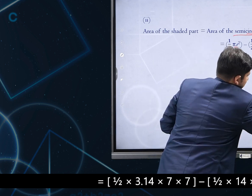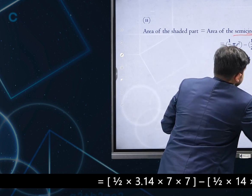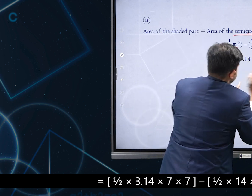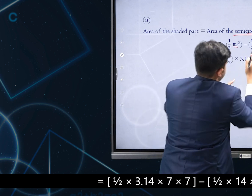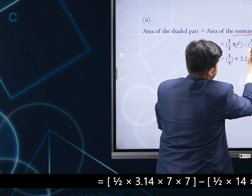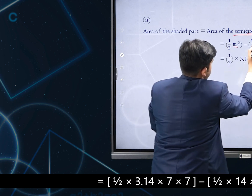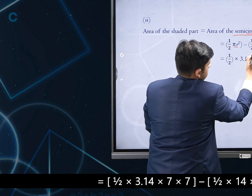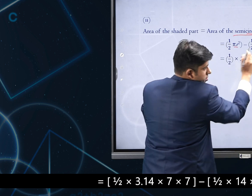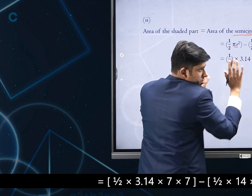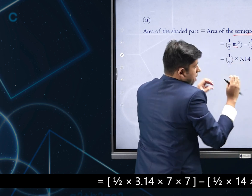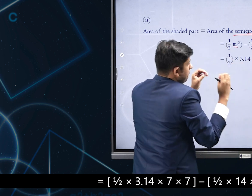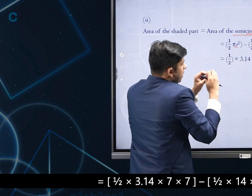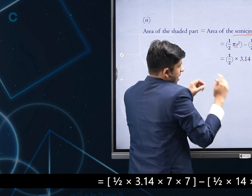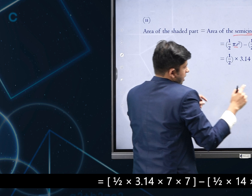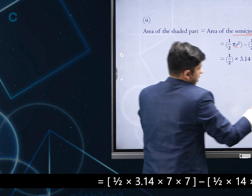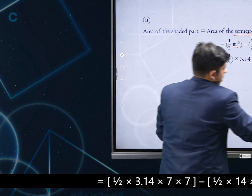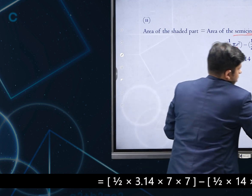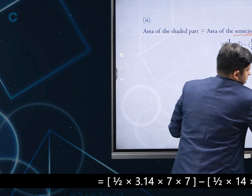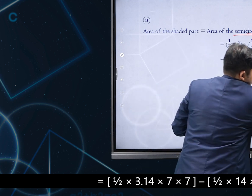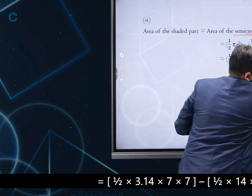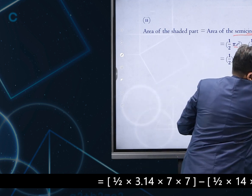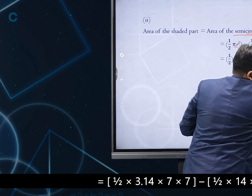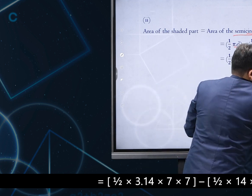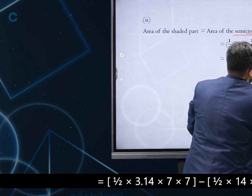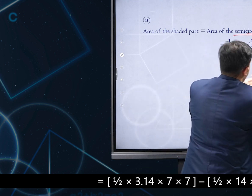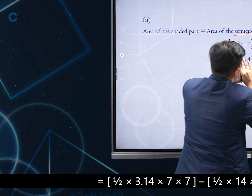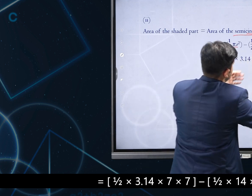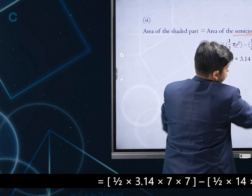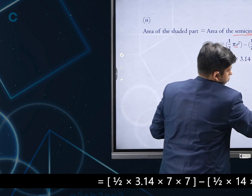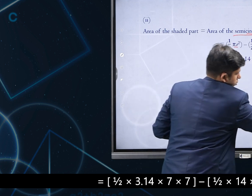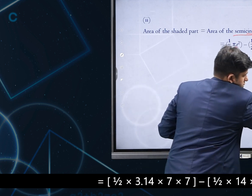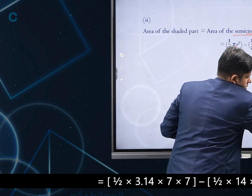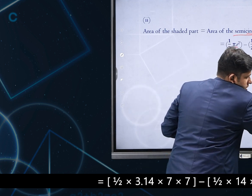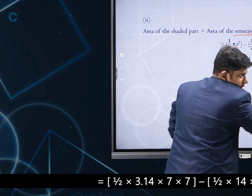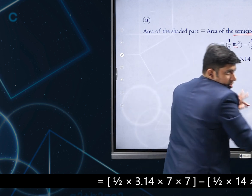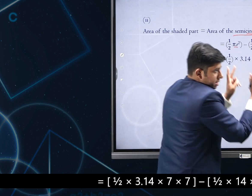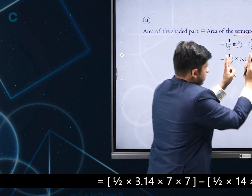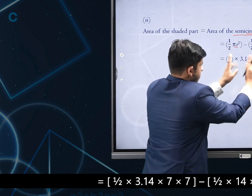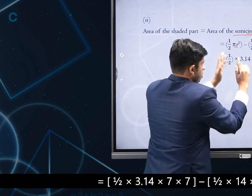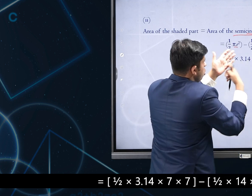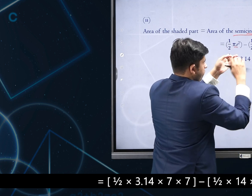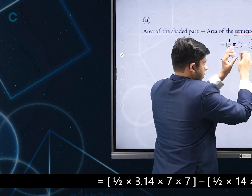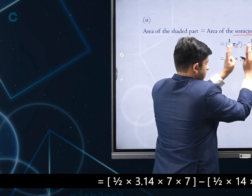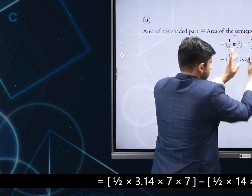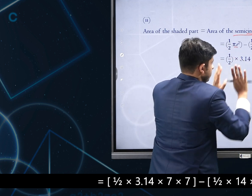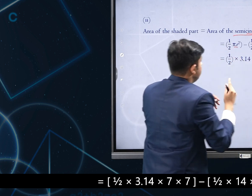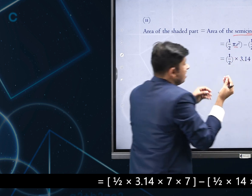= 1/2 × 3.14 × 7 × 7 మైనస్